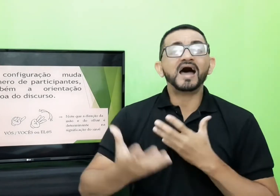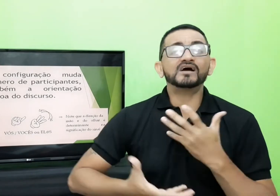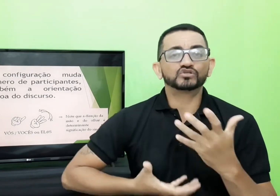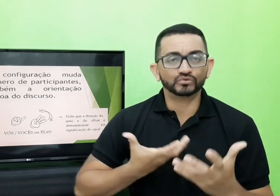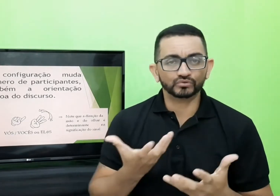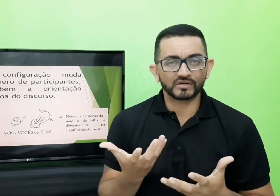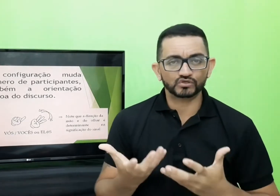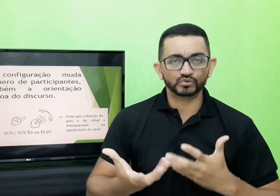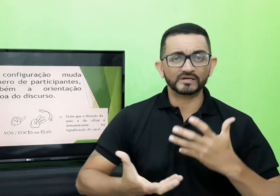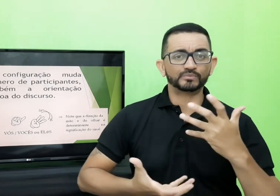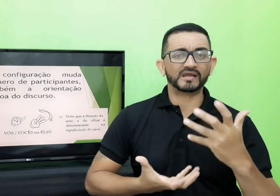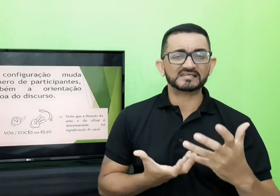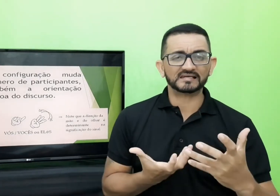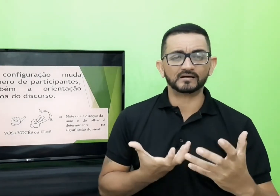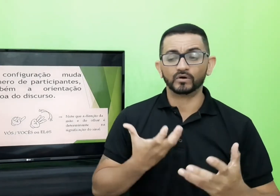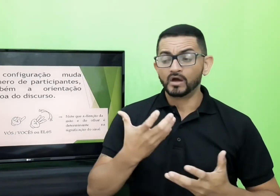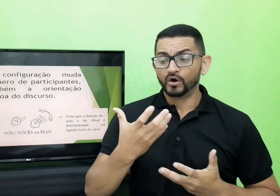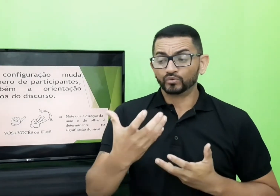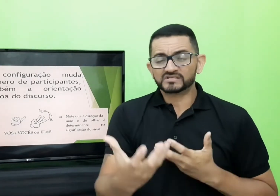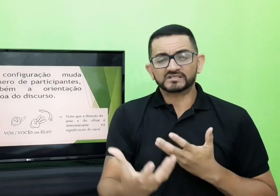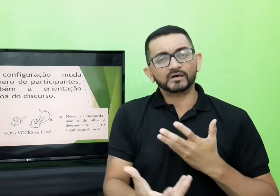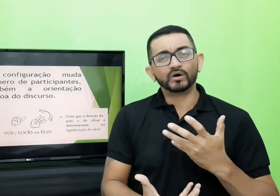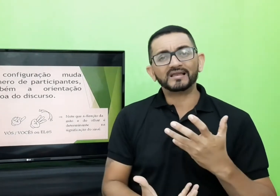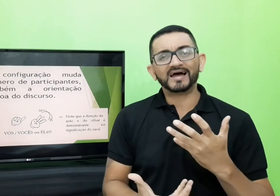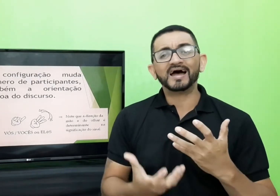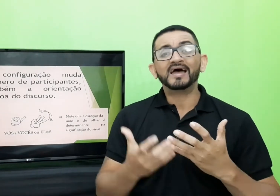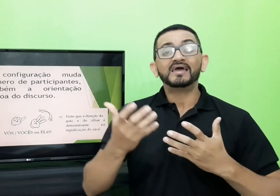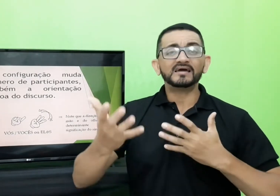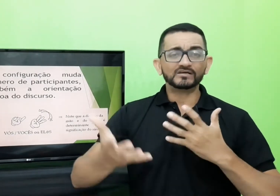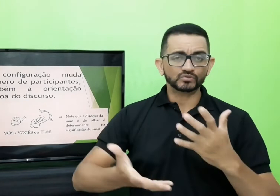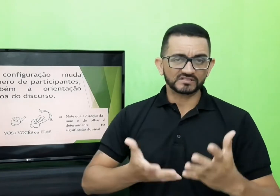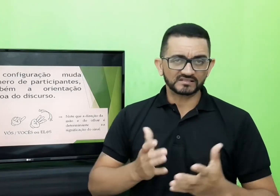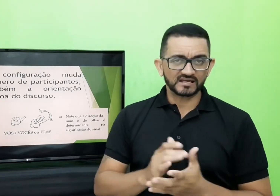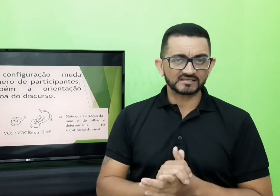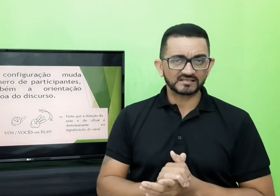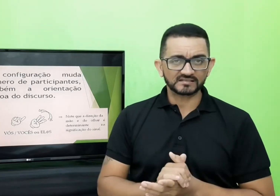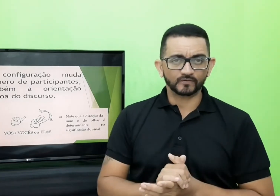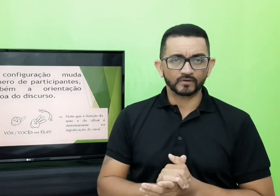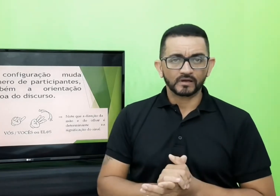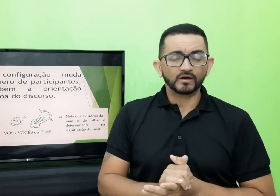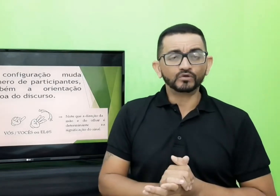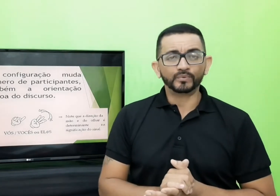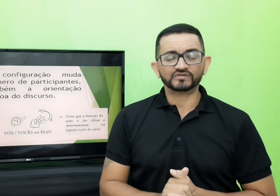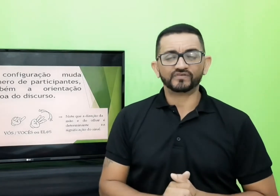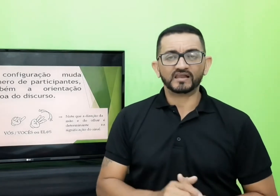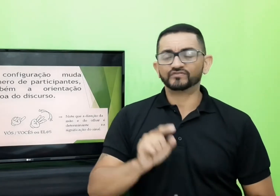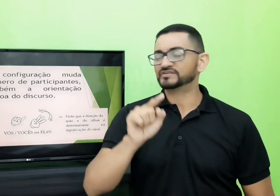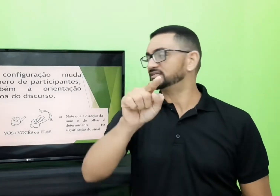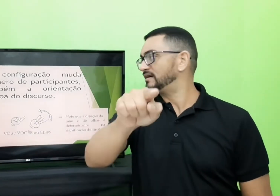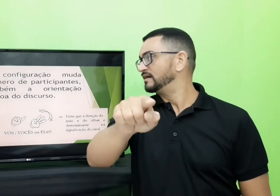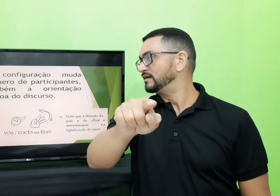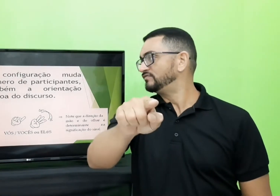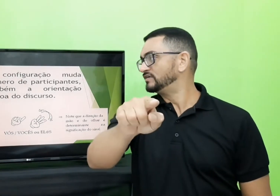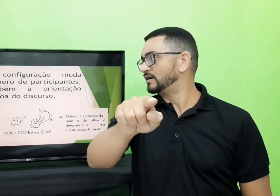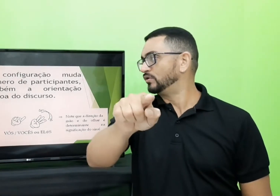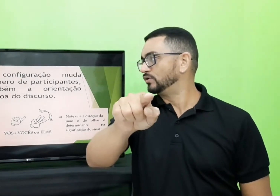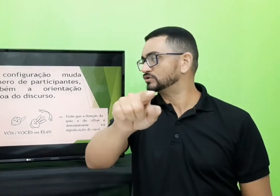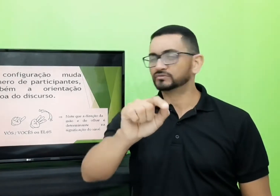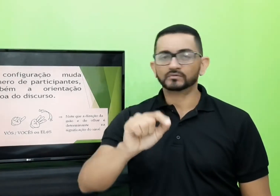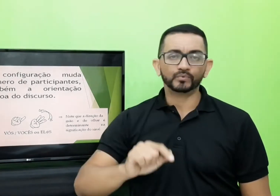andar junto à sua expressão, o seu olhar e a sua sinalização. Eu não posso falar você e virar o rosto, porque